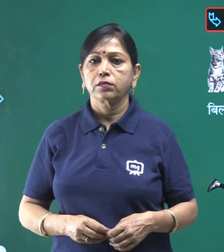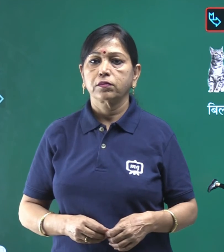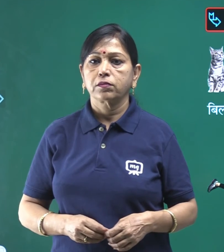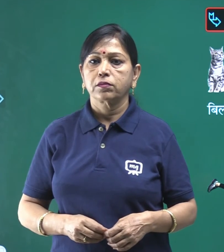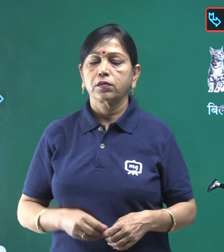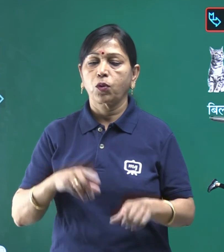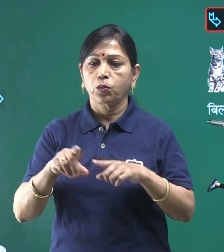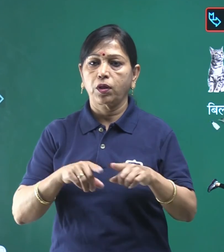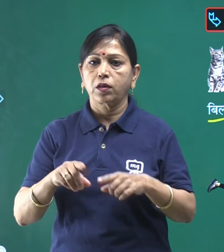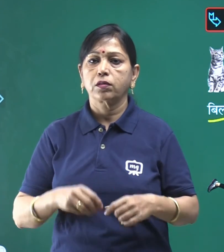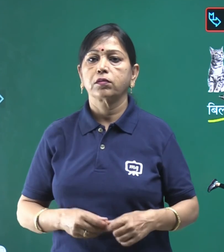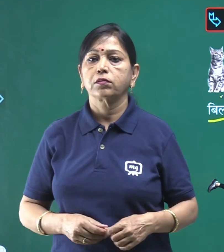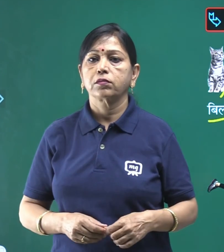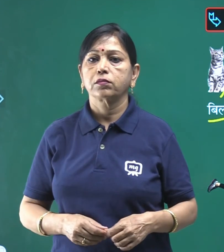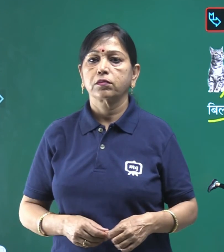इसके उदाहरण